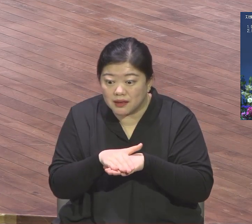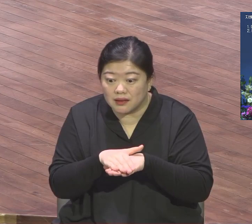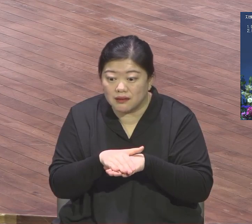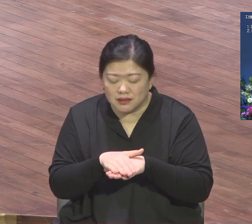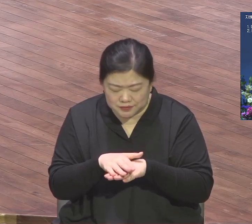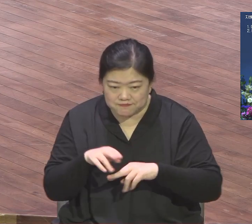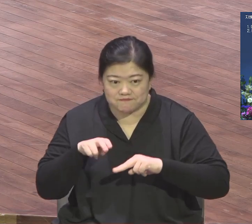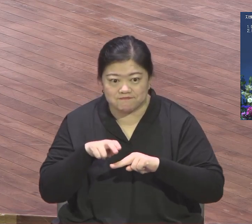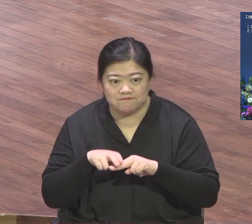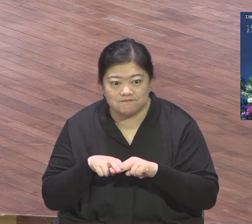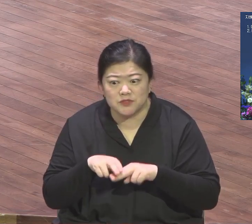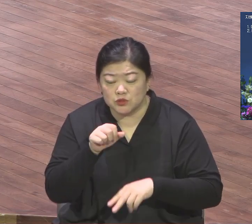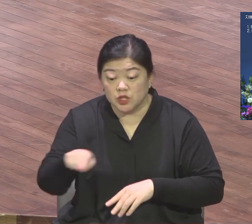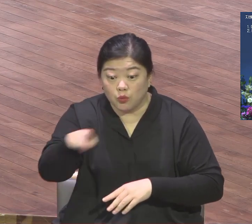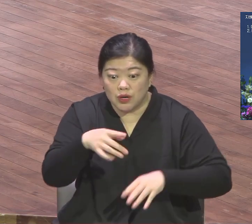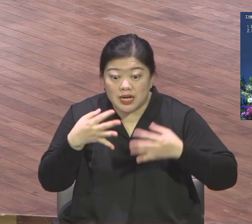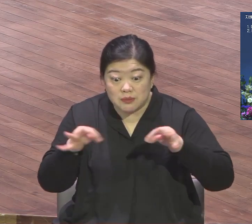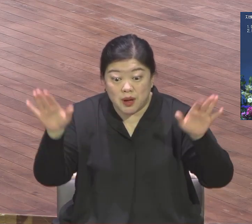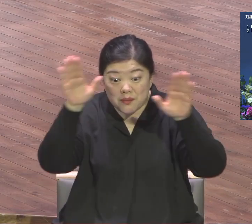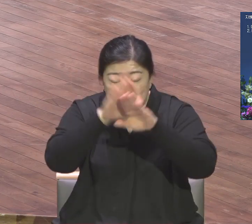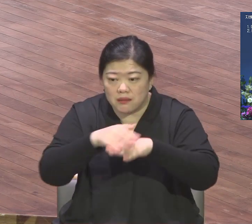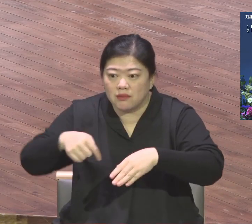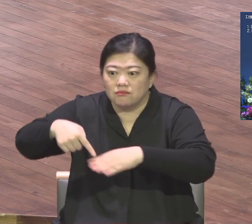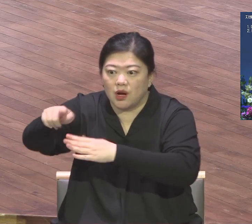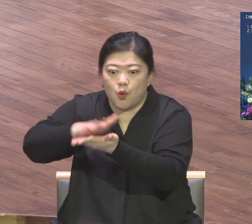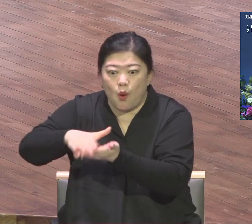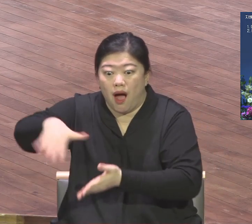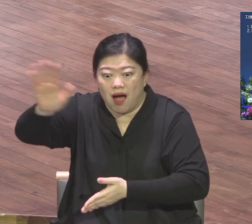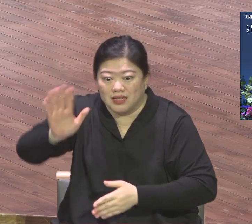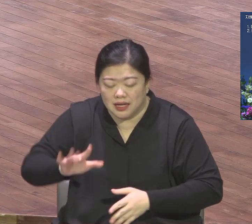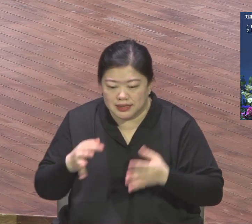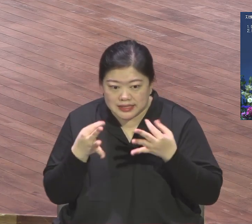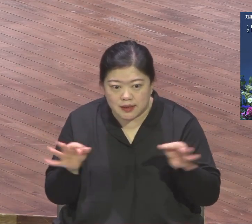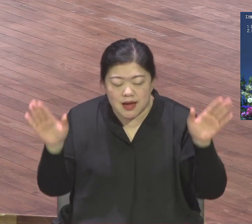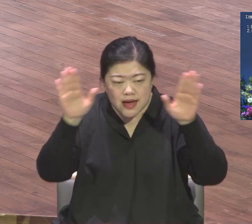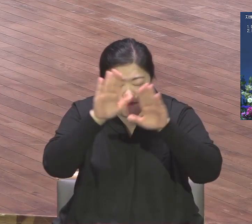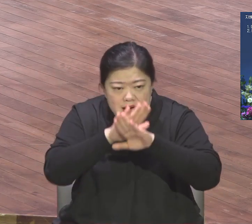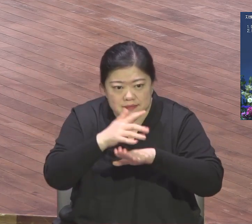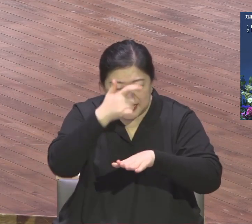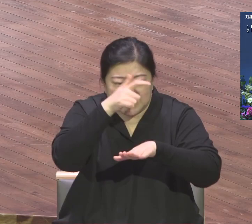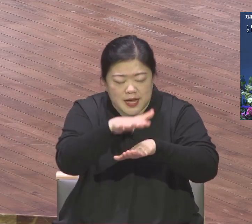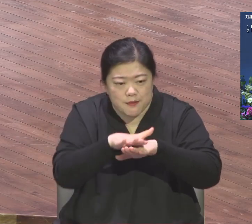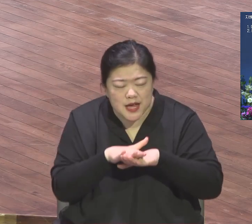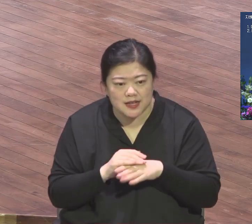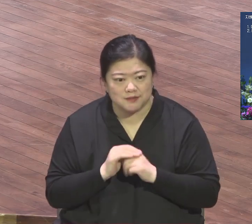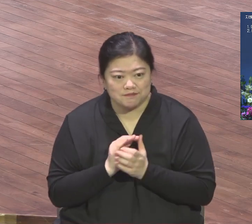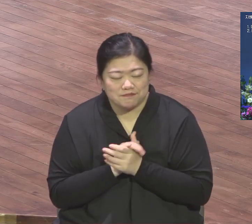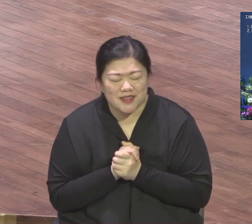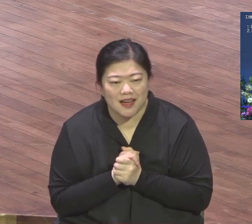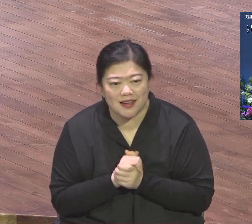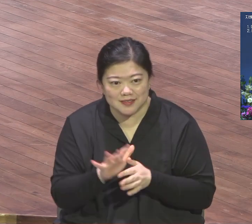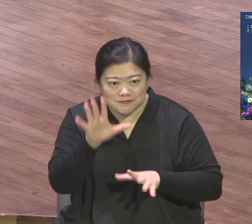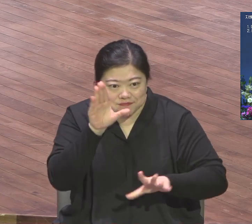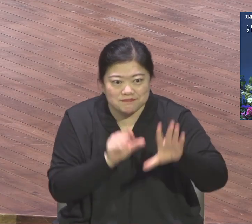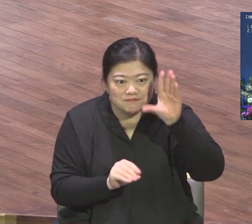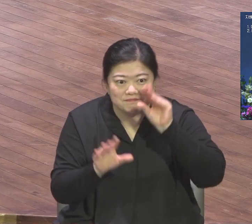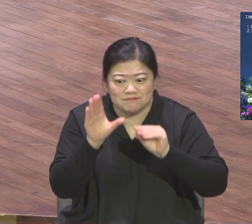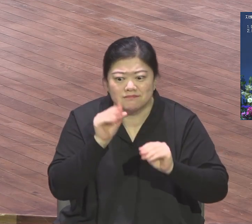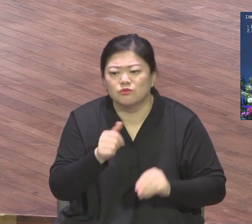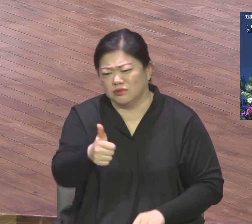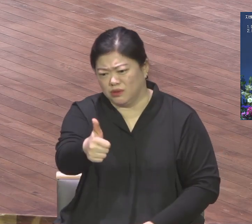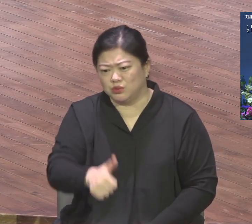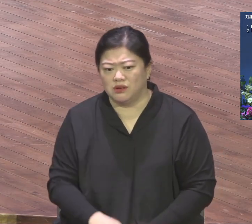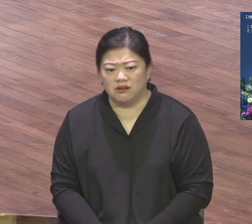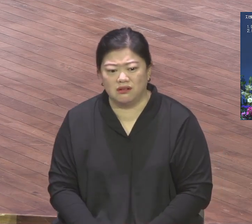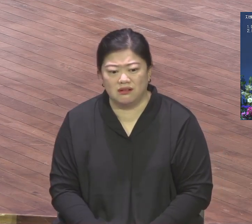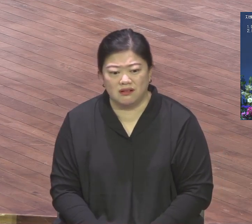중에 참 축복된 분들이 예배드리는 것입니다. 신약기도에 나가 예배해야지. 예배드리는 것입니다. 어? 이 귀한